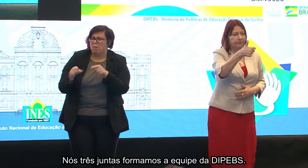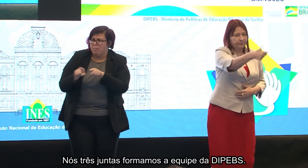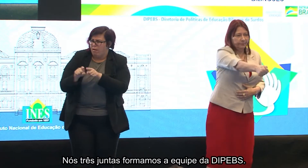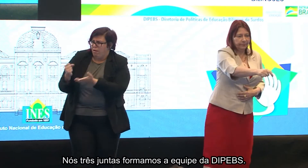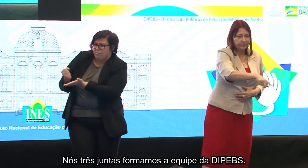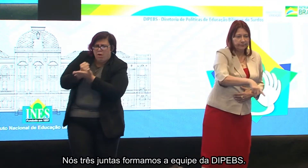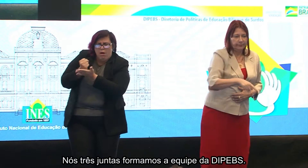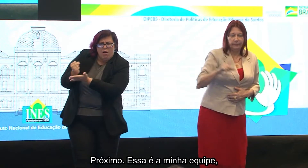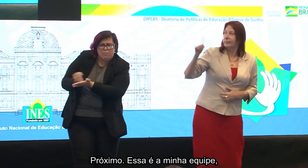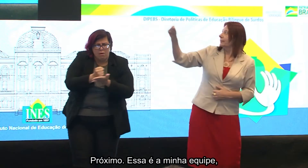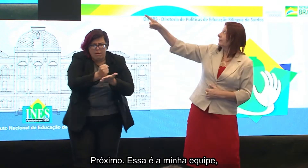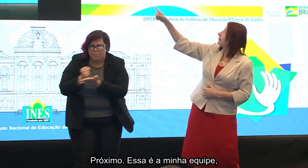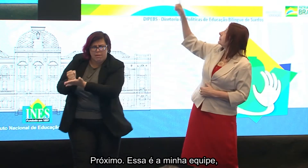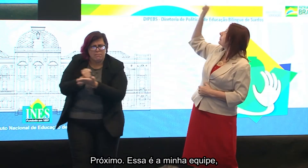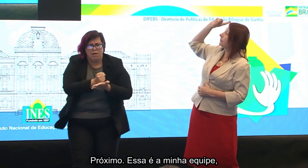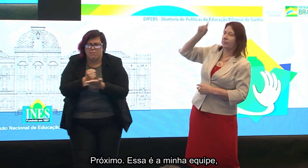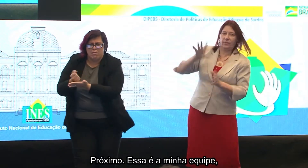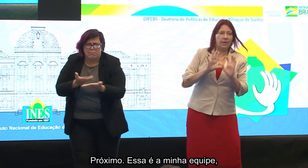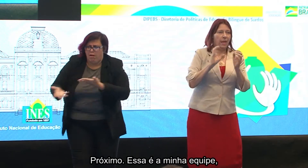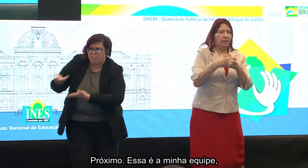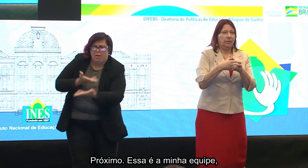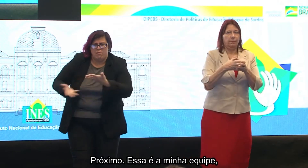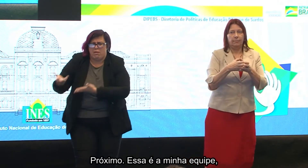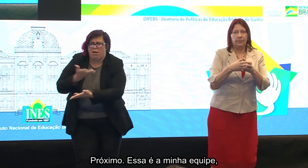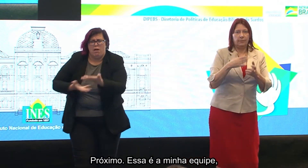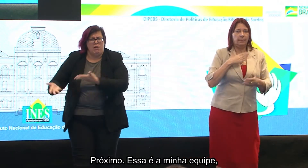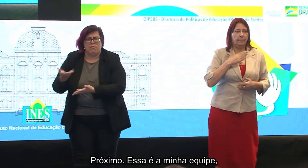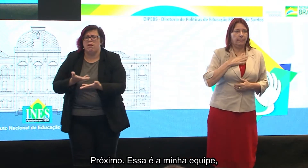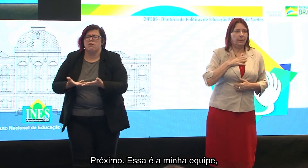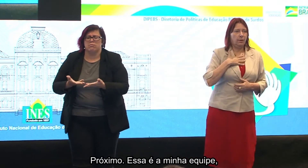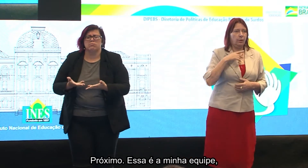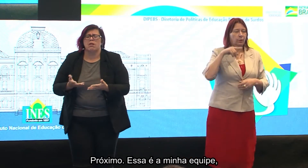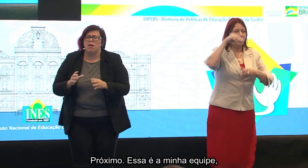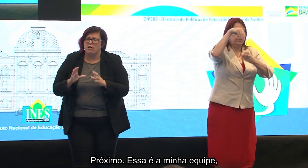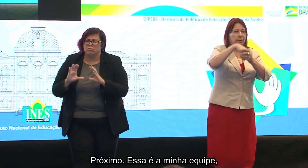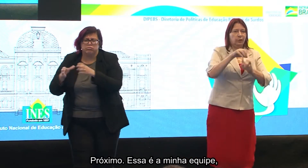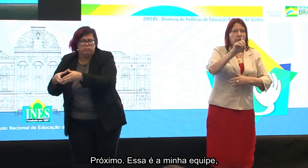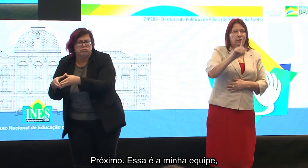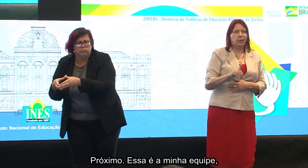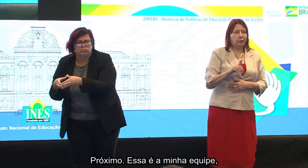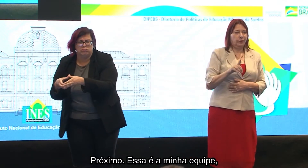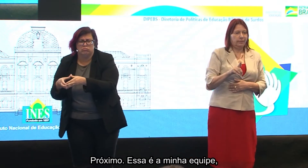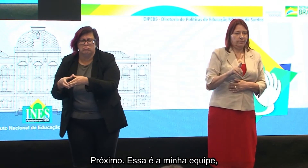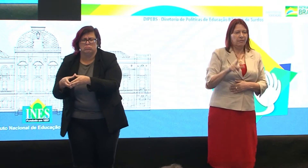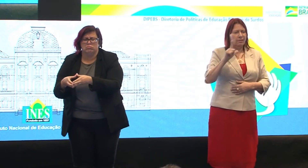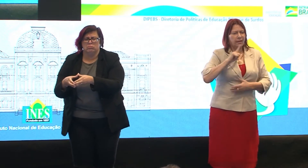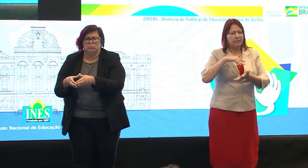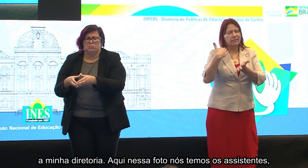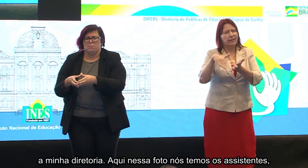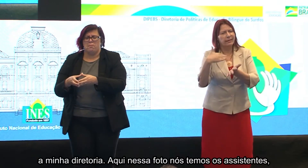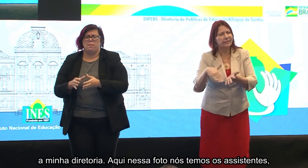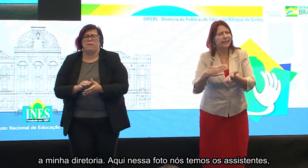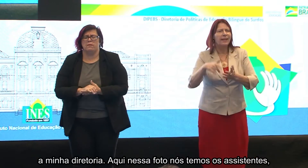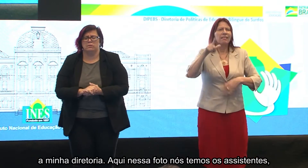da DPEBs. Próximo, por favor. Essa é a nossa equipe, a minha equipe, a minha